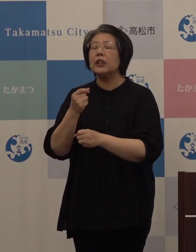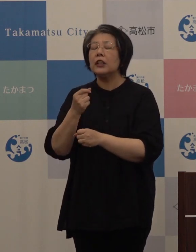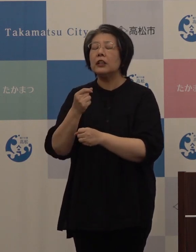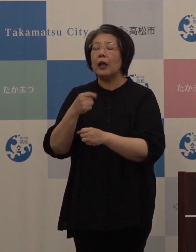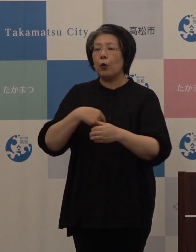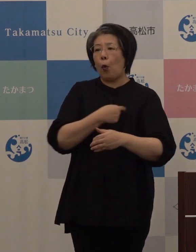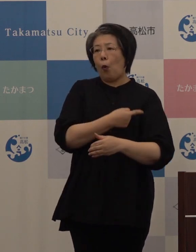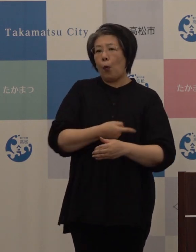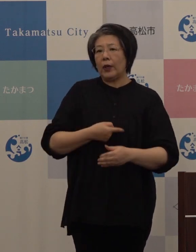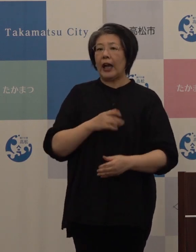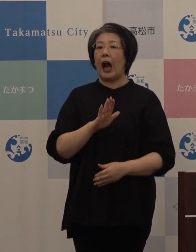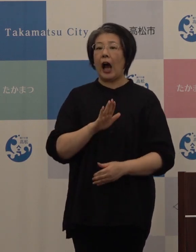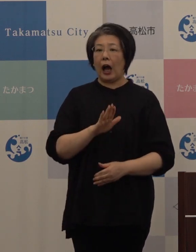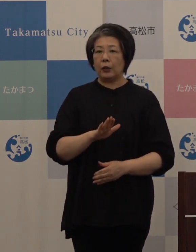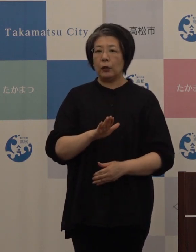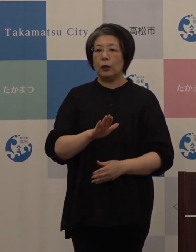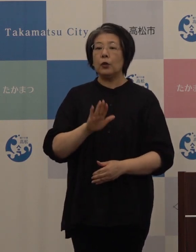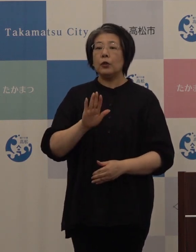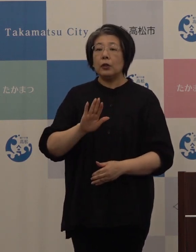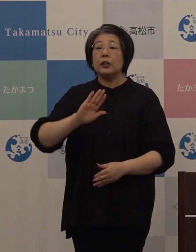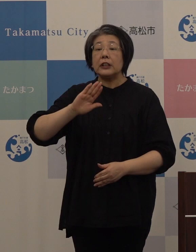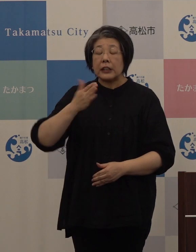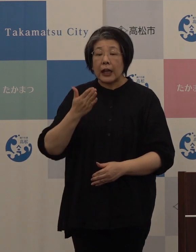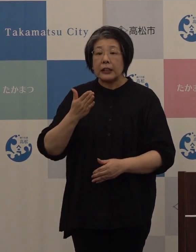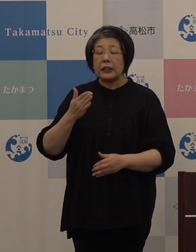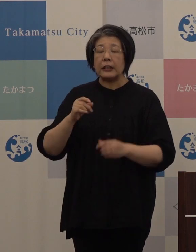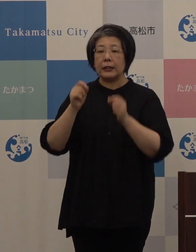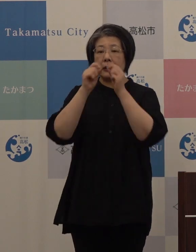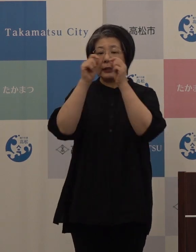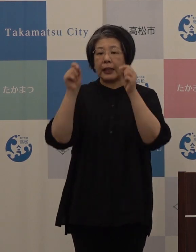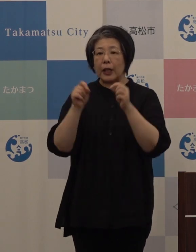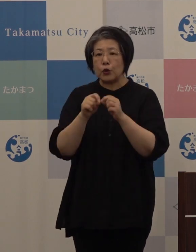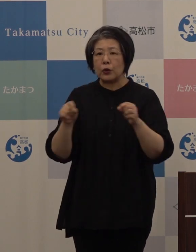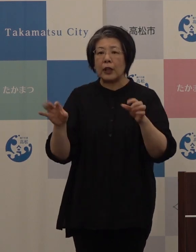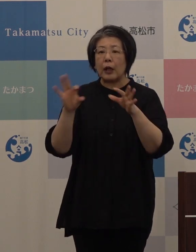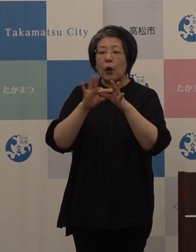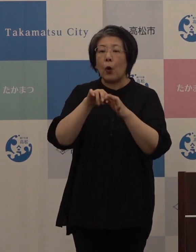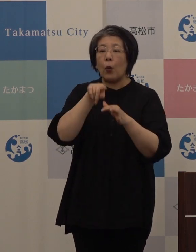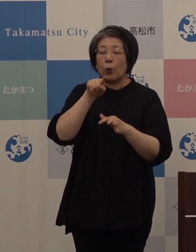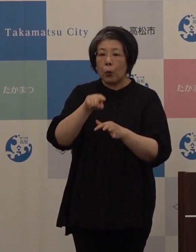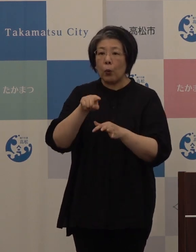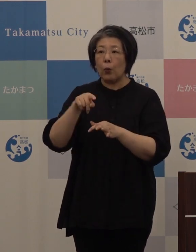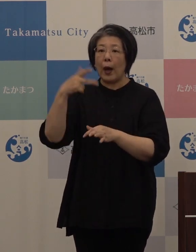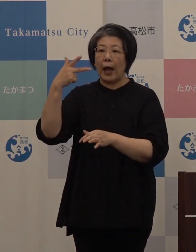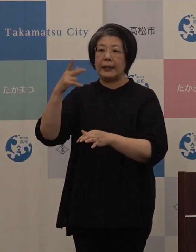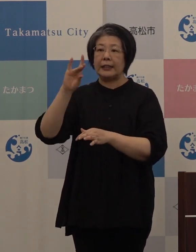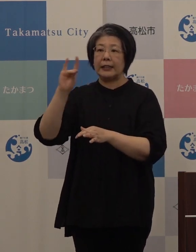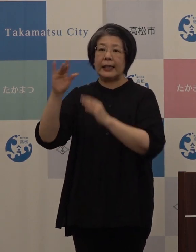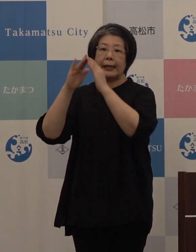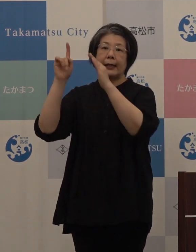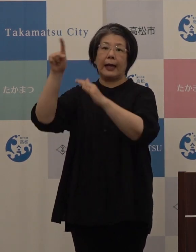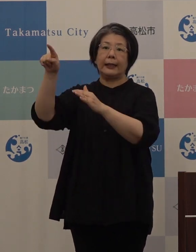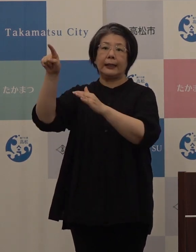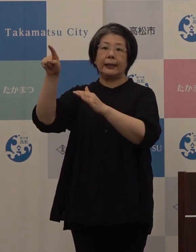けれども、ただそれは最終的に議会側が判断すべきことだと思っております。 ありがとうございます。